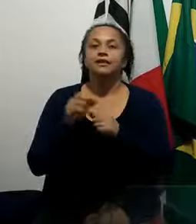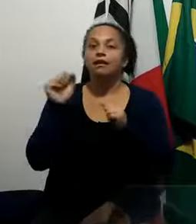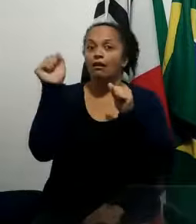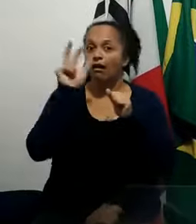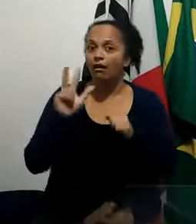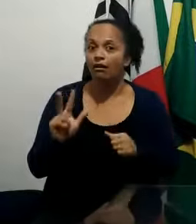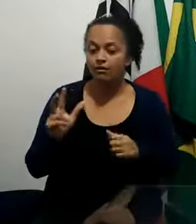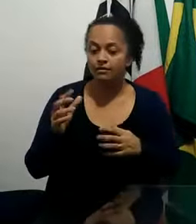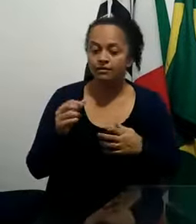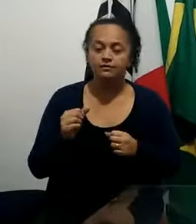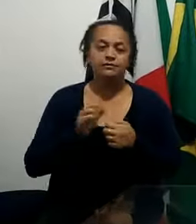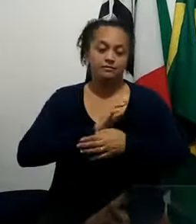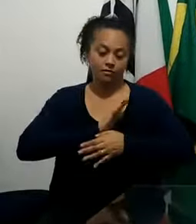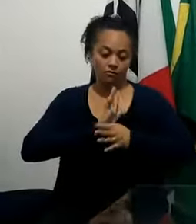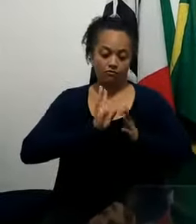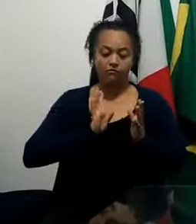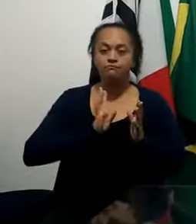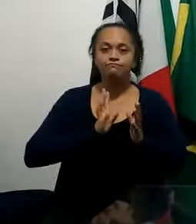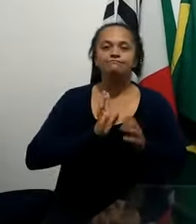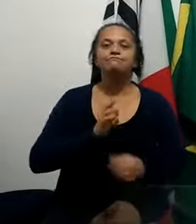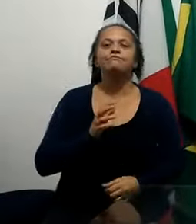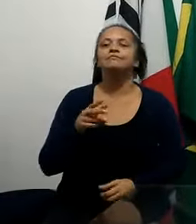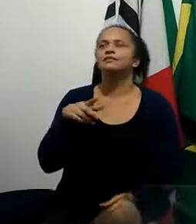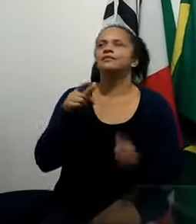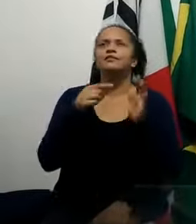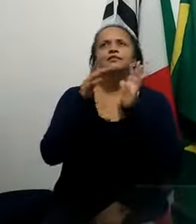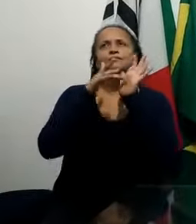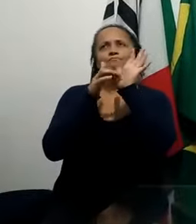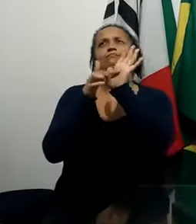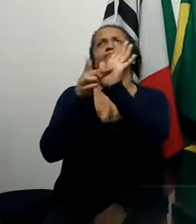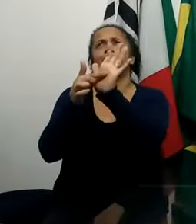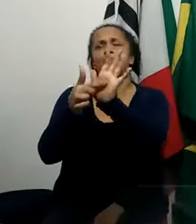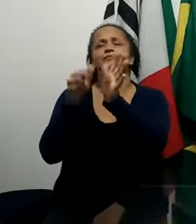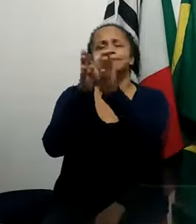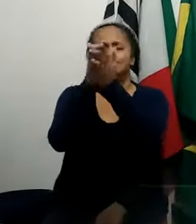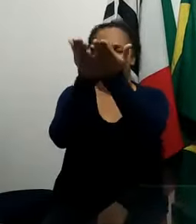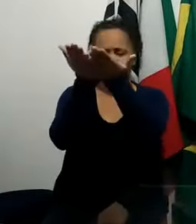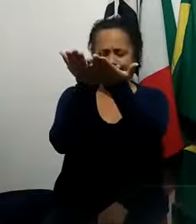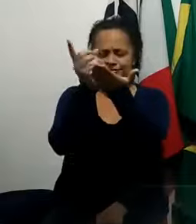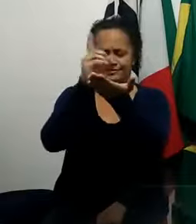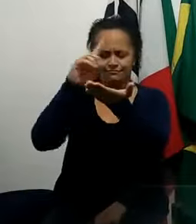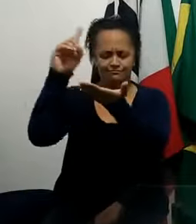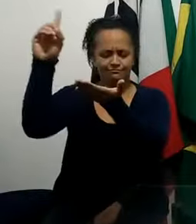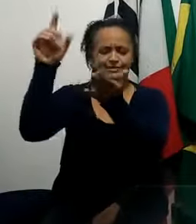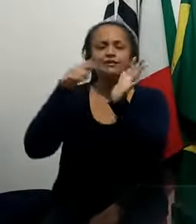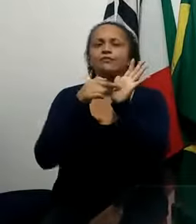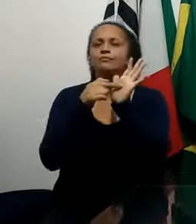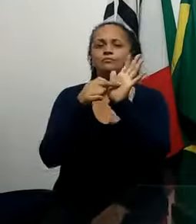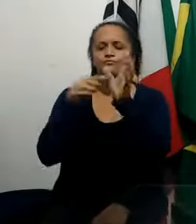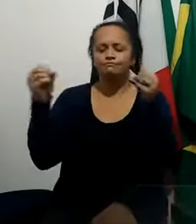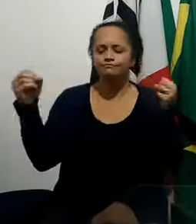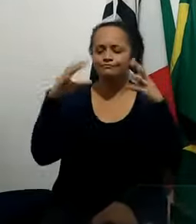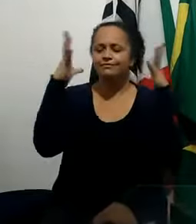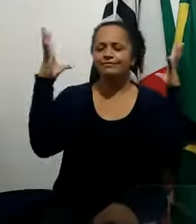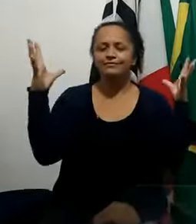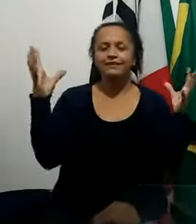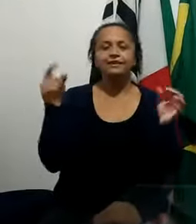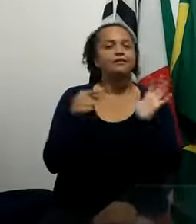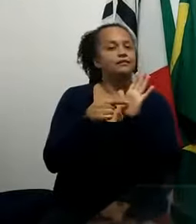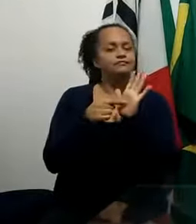despertados espiritualmente, Pai. Confirma esta palavra, Senhor, com sinais e maravilhas.